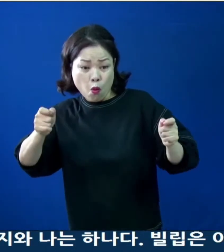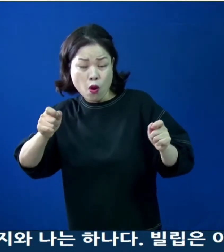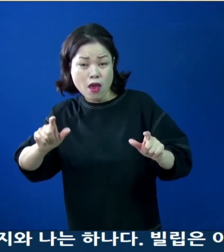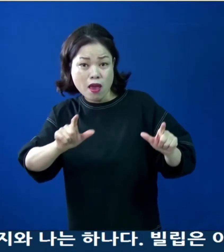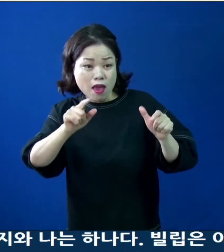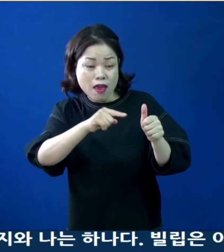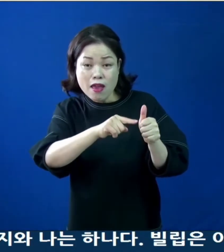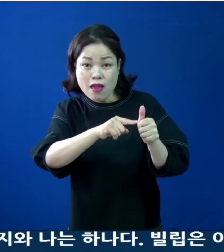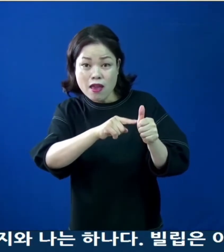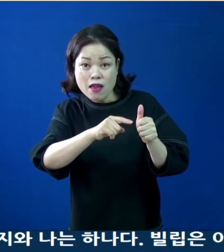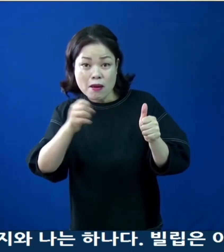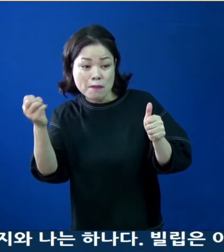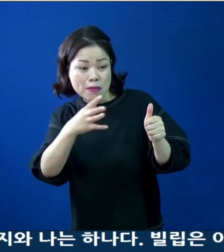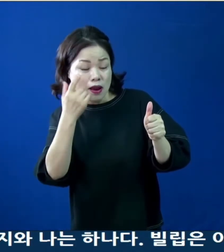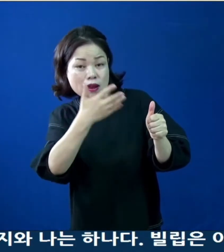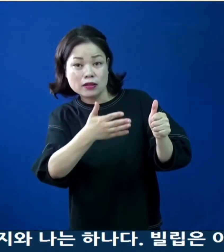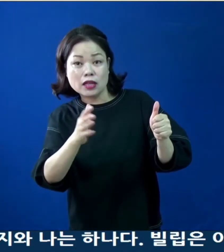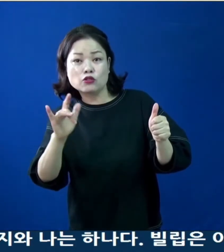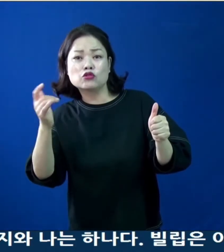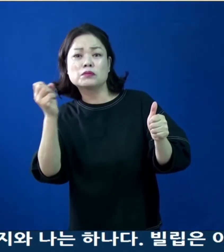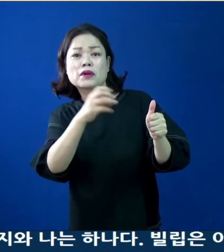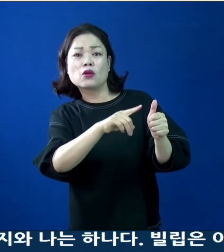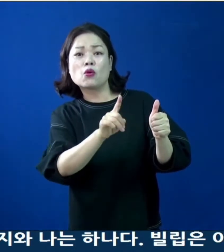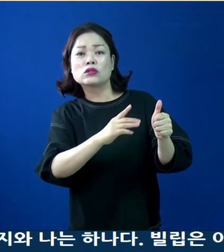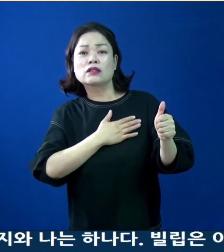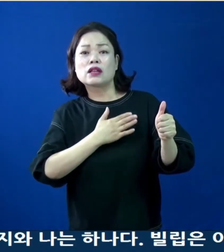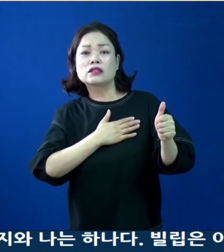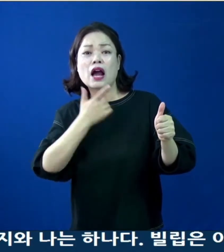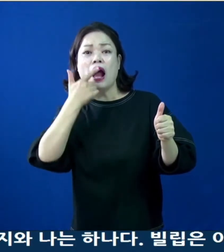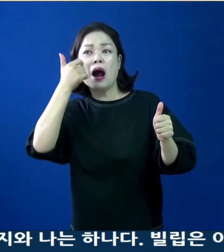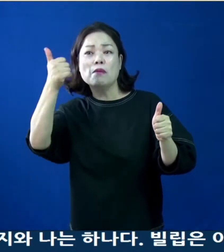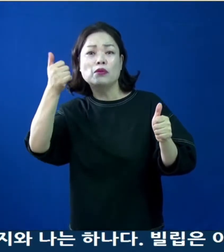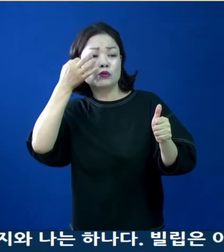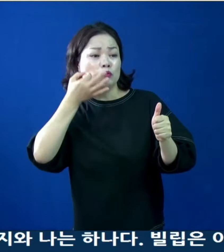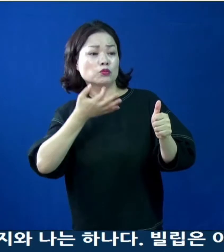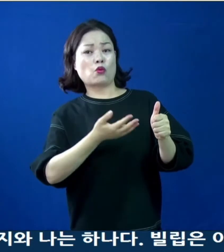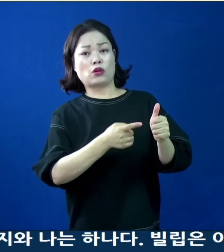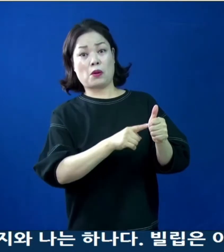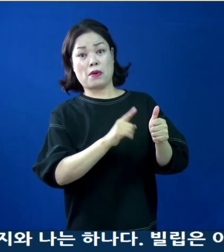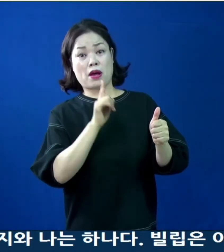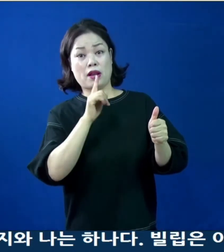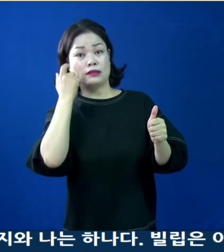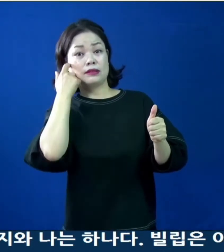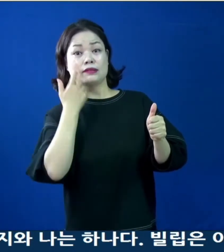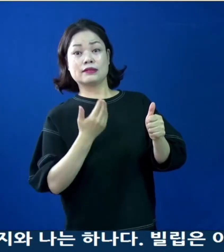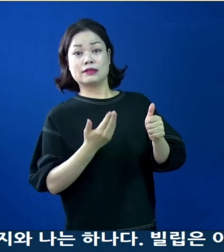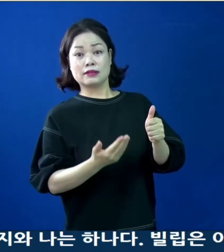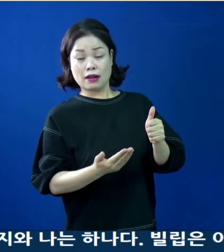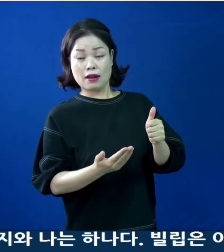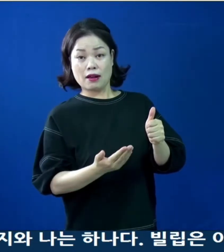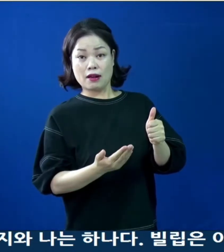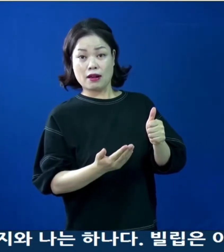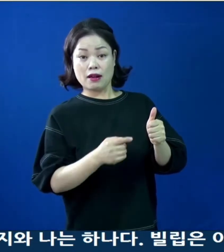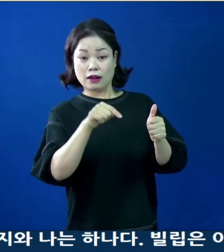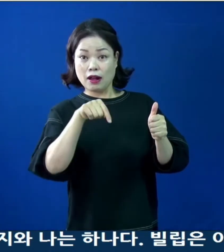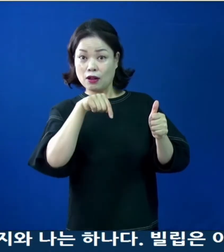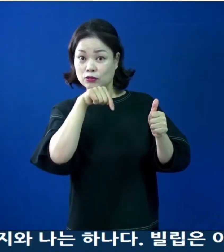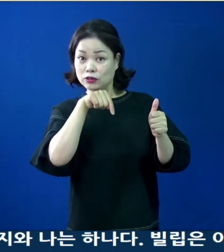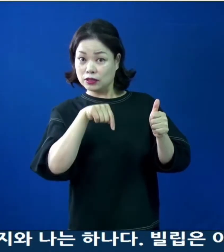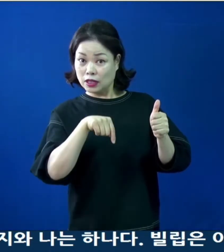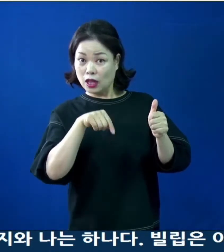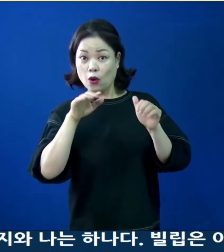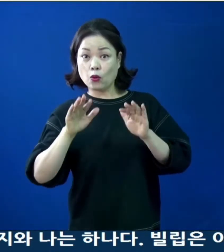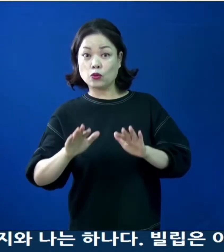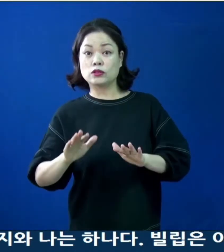오래 지내지 않았느냐? 그런데 어떻게 나에게 아버지를 보이라고 말하느냐라고 설명하시는 가운데